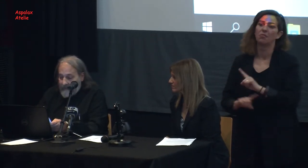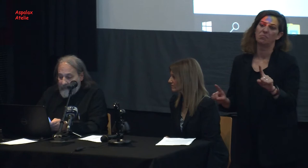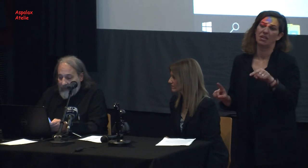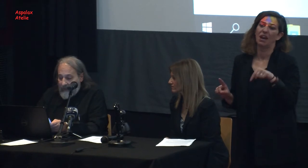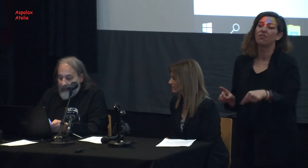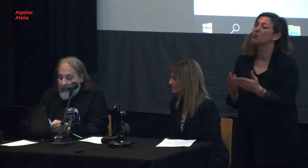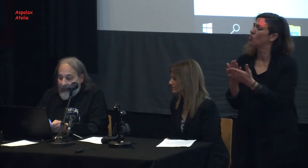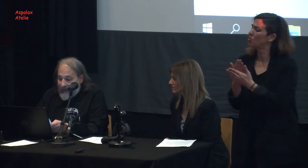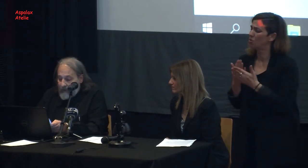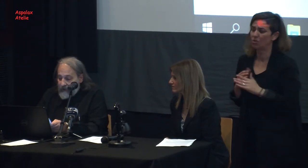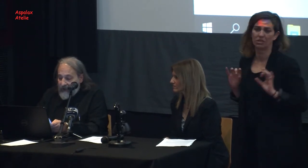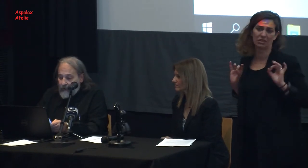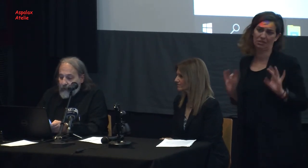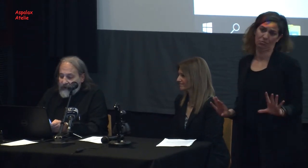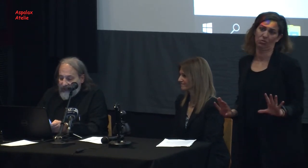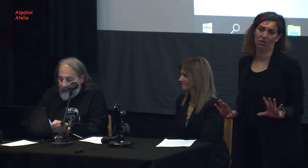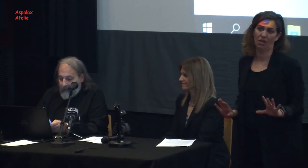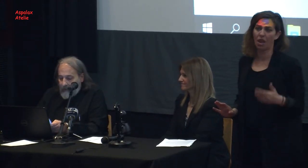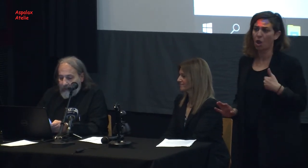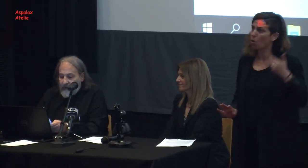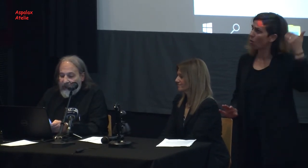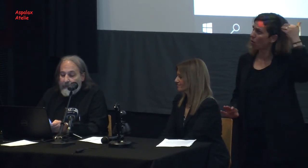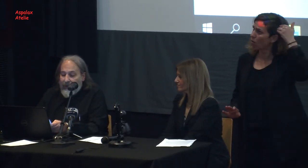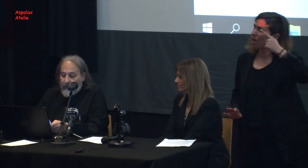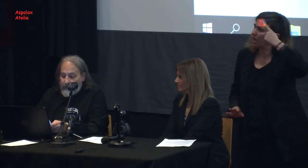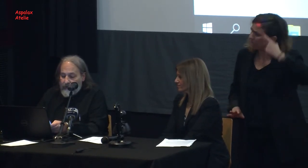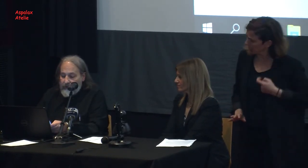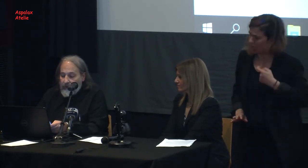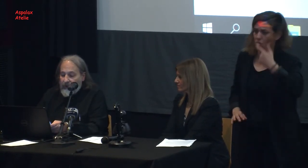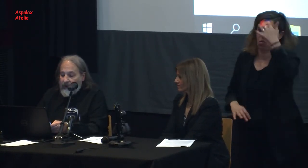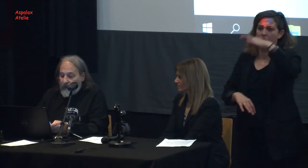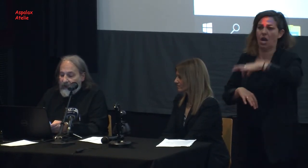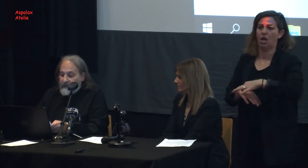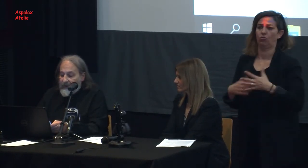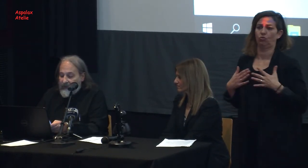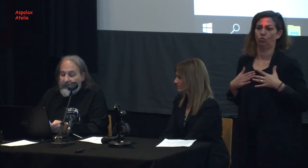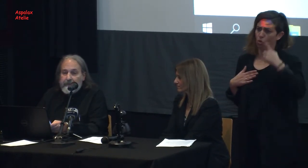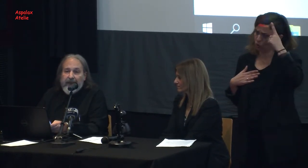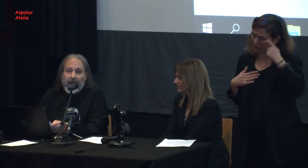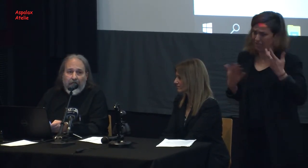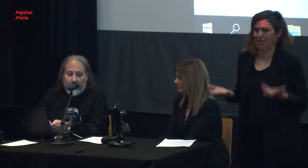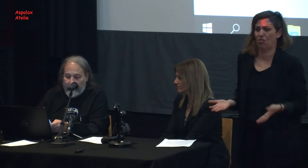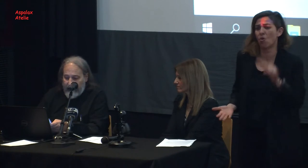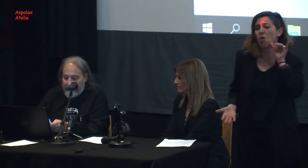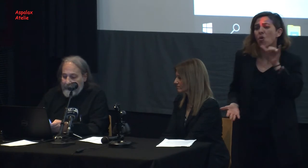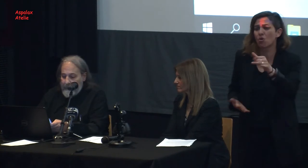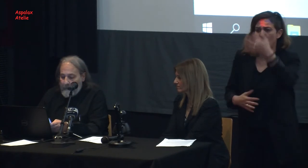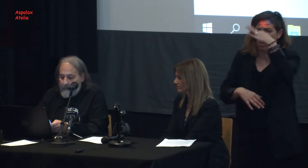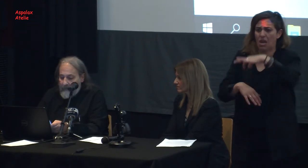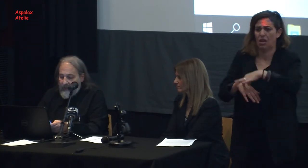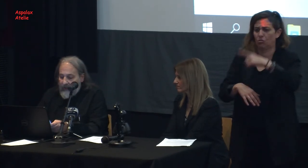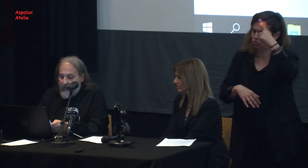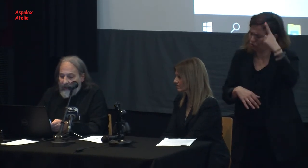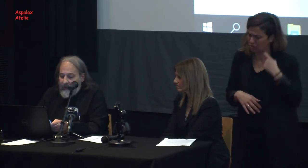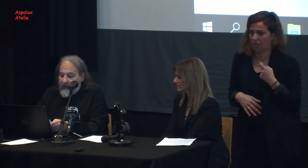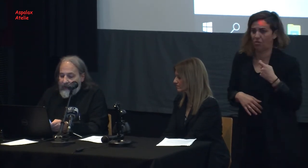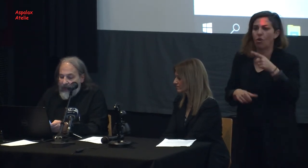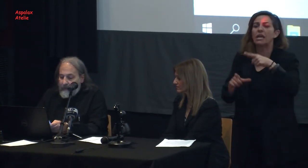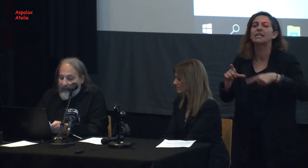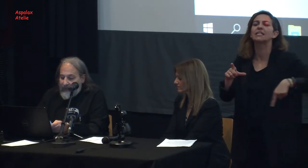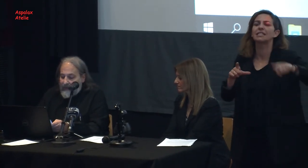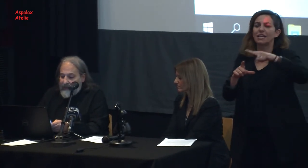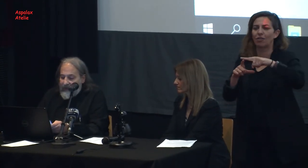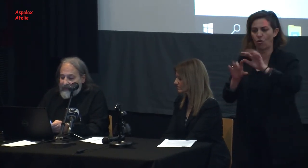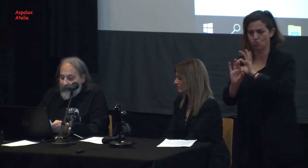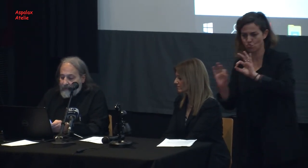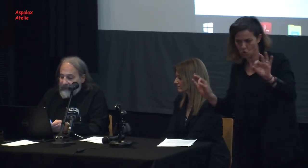βοηθάει. Άλλωστε, το ξέρω ότι είμαι άρρωστος και ότι οι χρόνιες παθήσεις πηγαίνω έρχονται. Γενικά